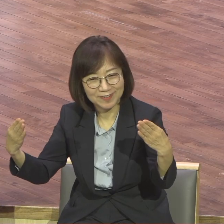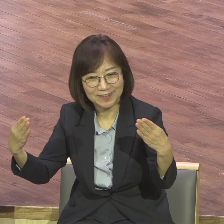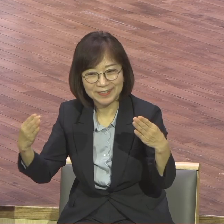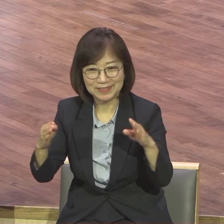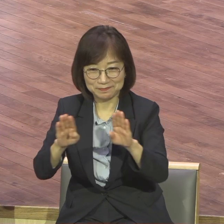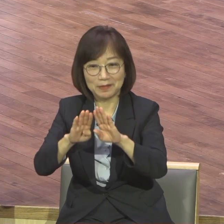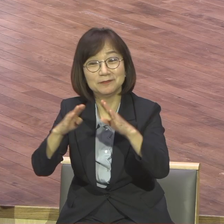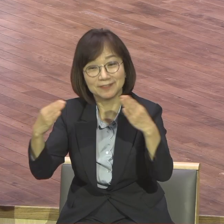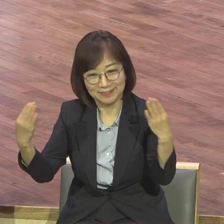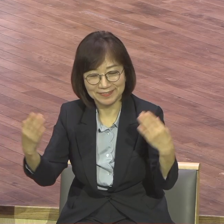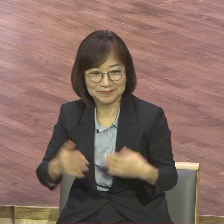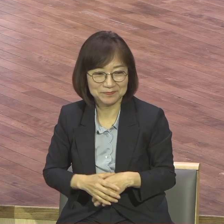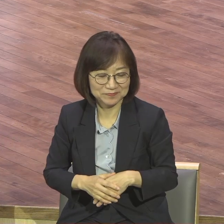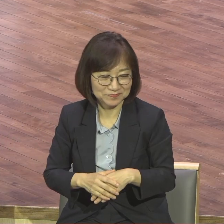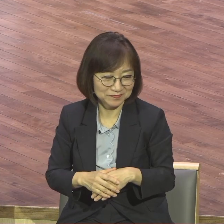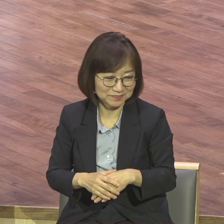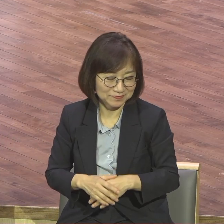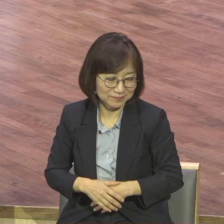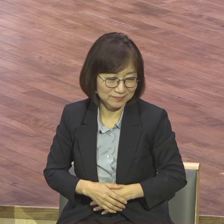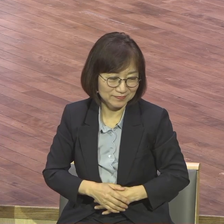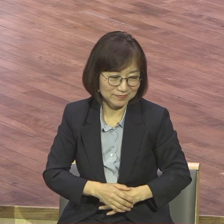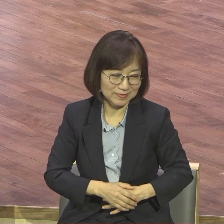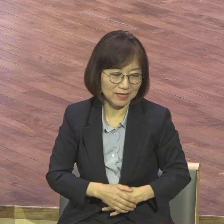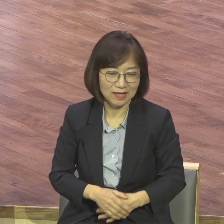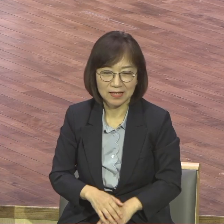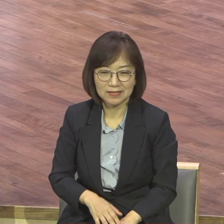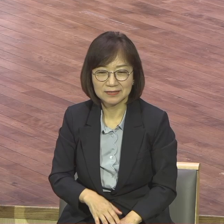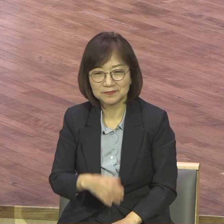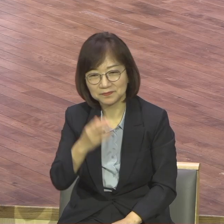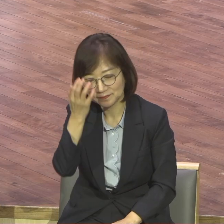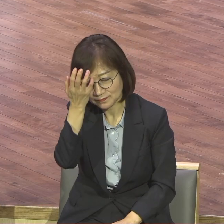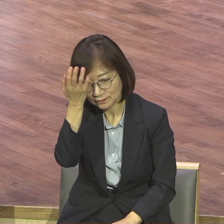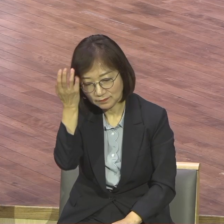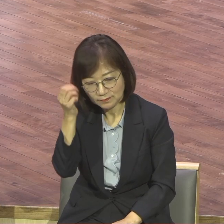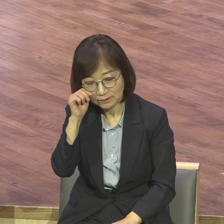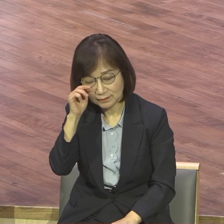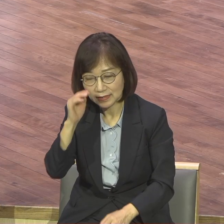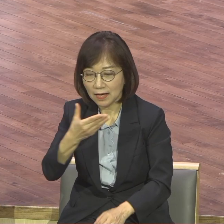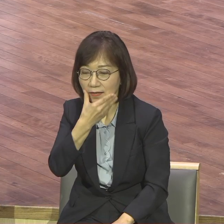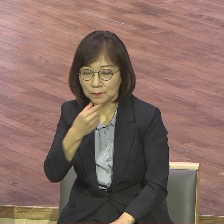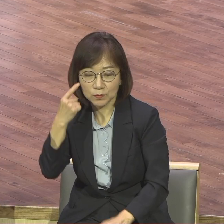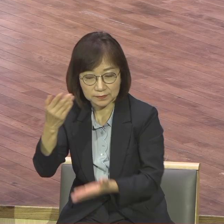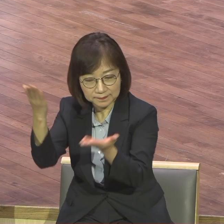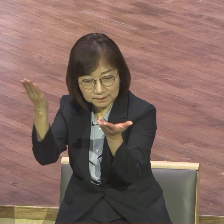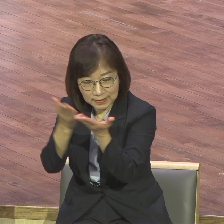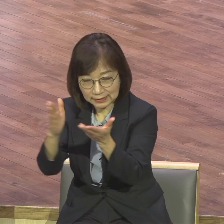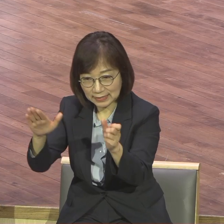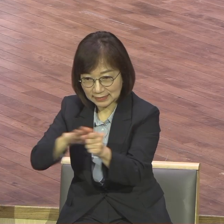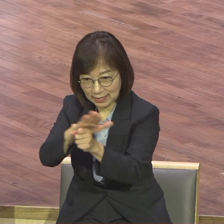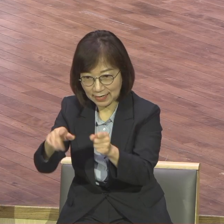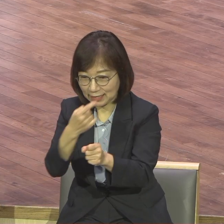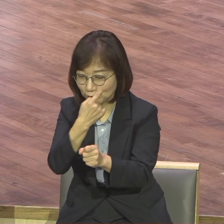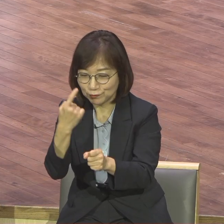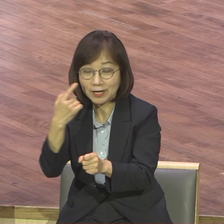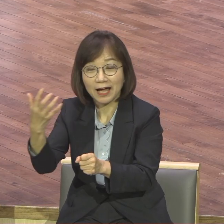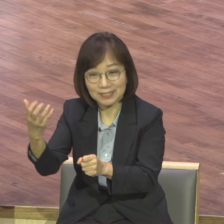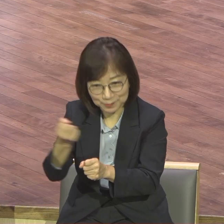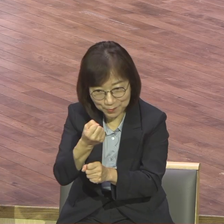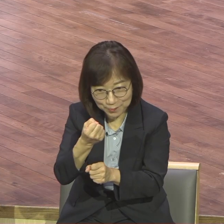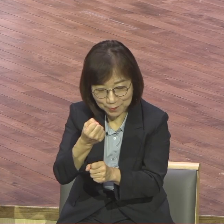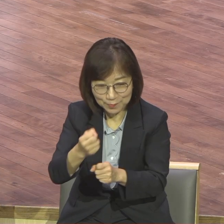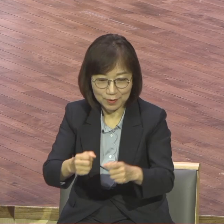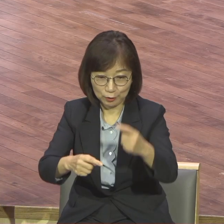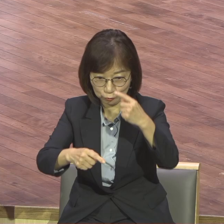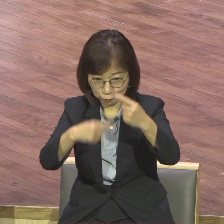뭐요? 복음적 사랑의 시각으로 바라보면서 뭡니까? 영적 공감을 가지는 겁니다.